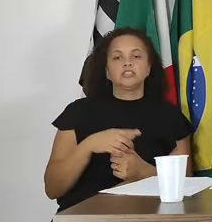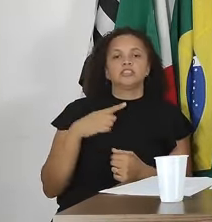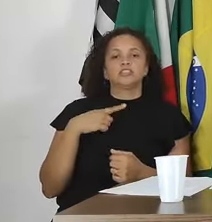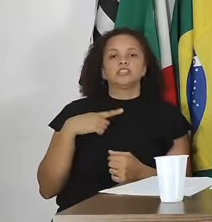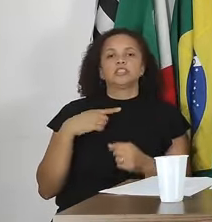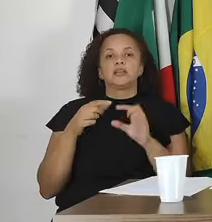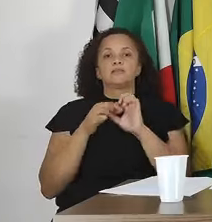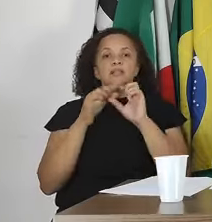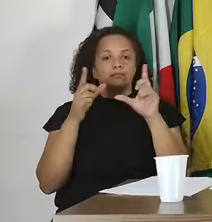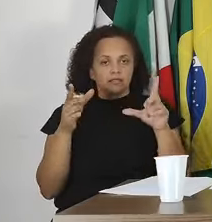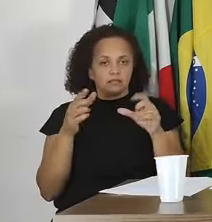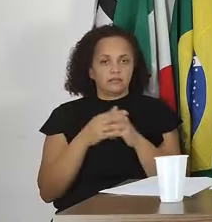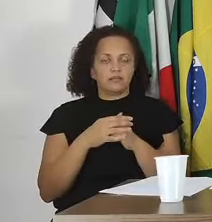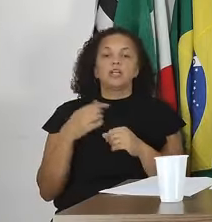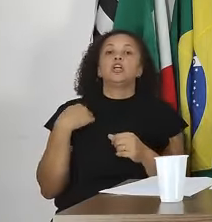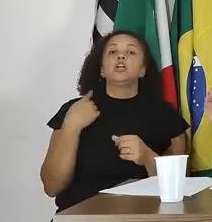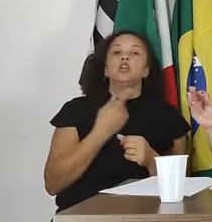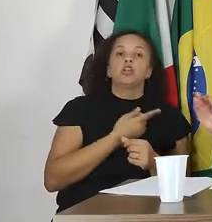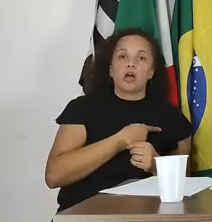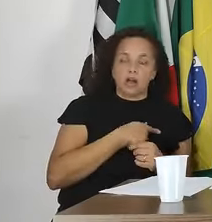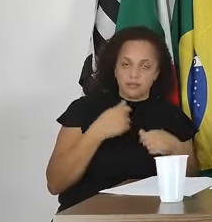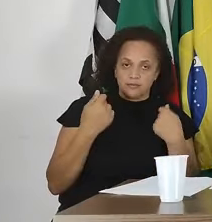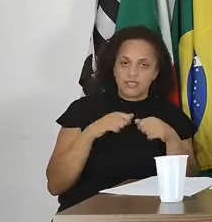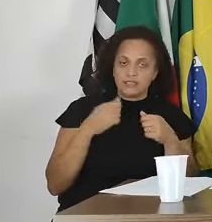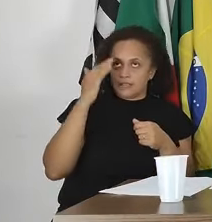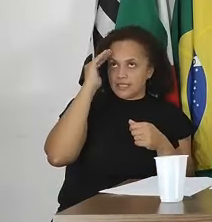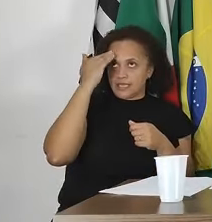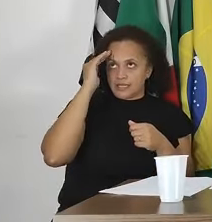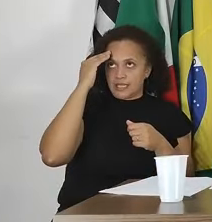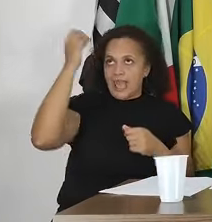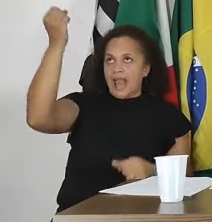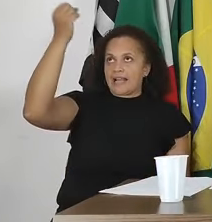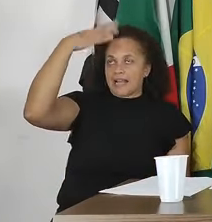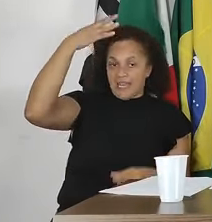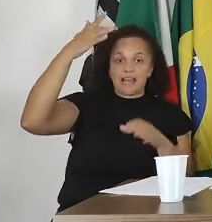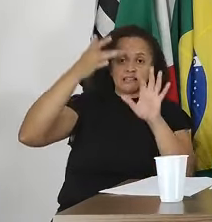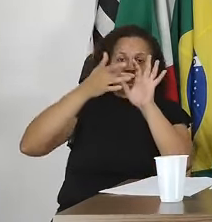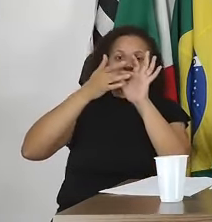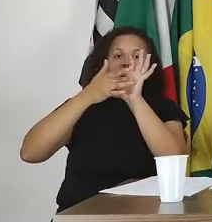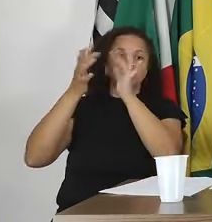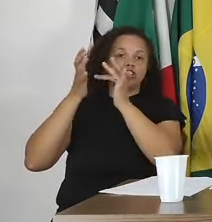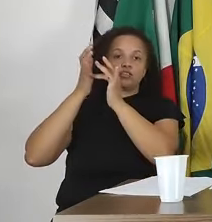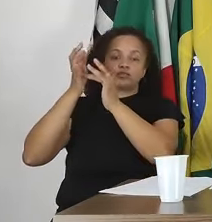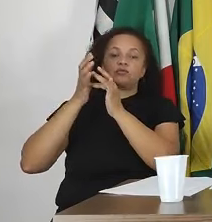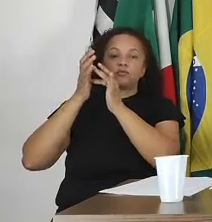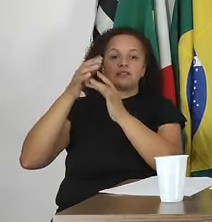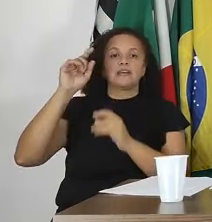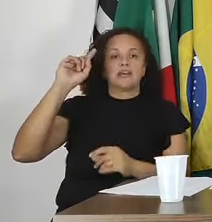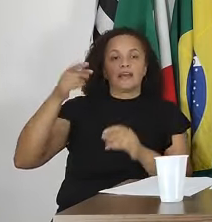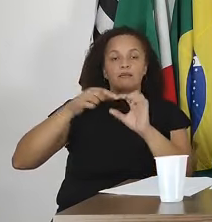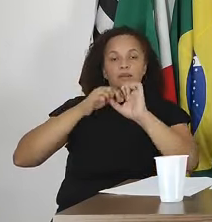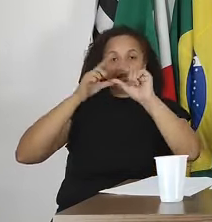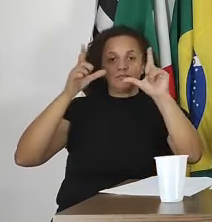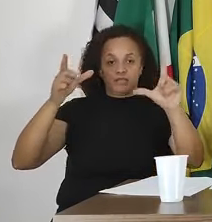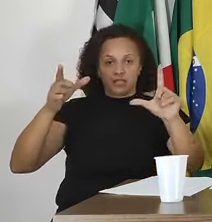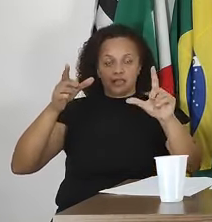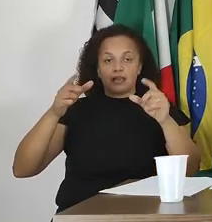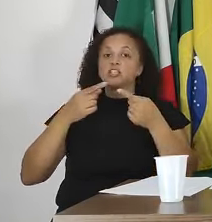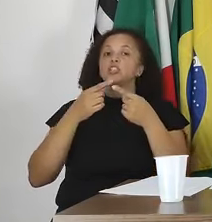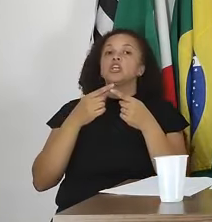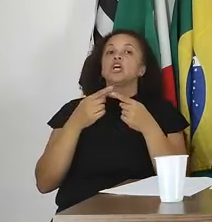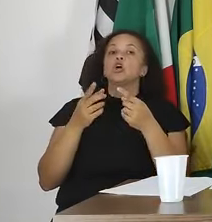é uma liberdade com responsabilidade. Entendeu o motivo do tema? A graça é o motivo